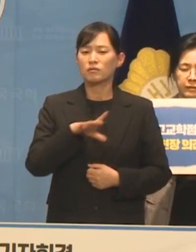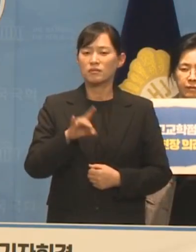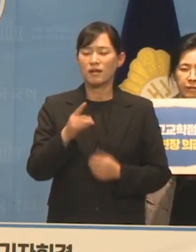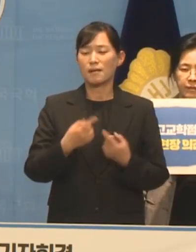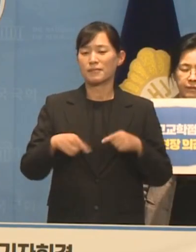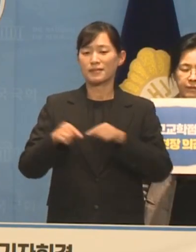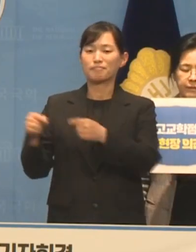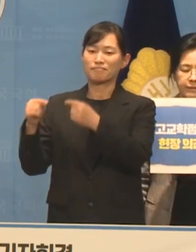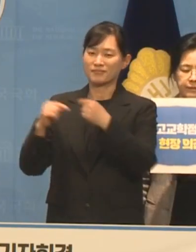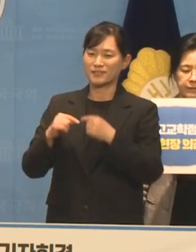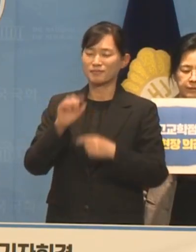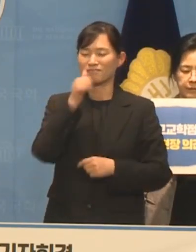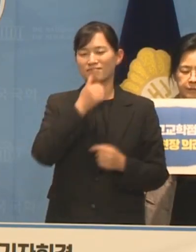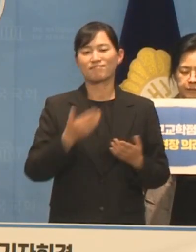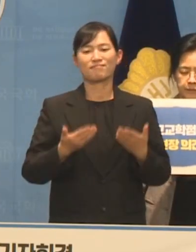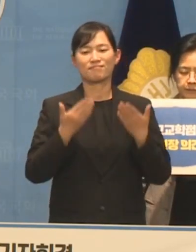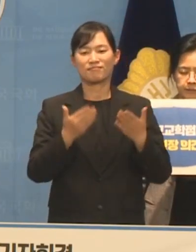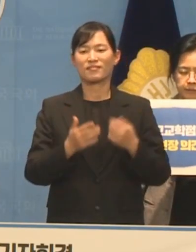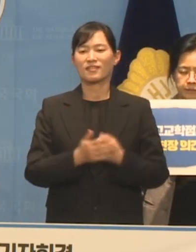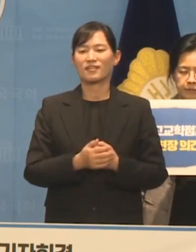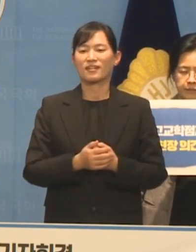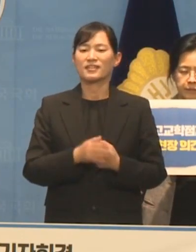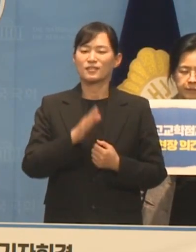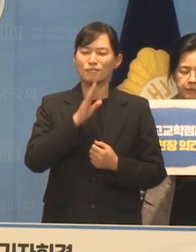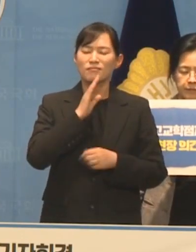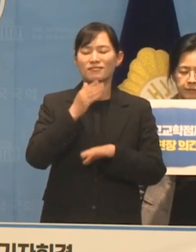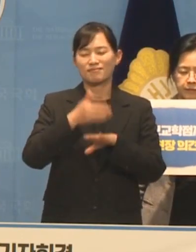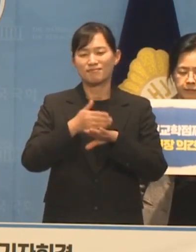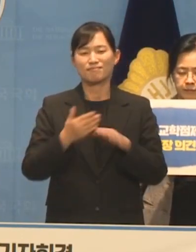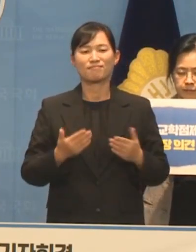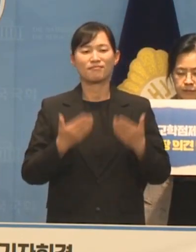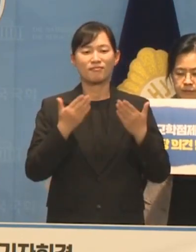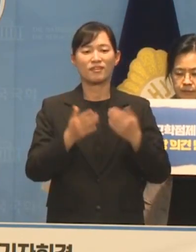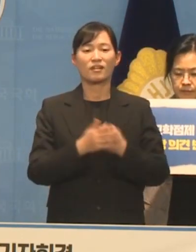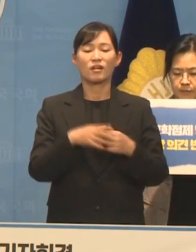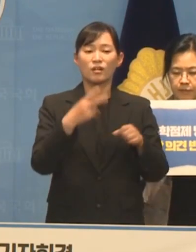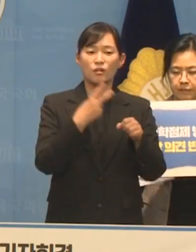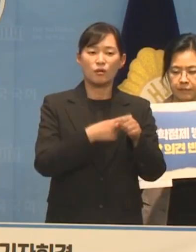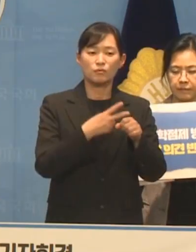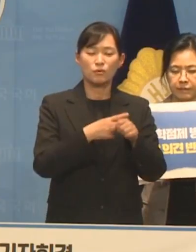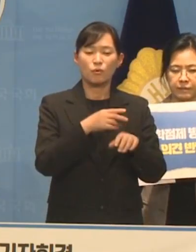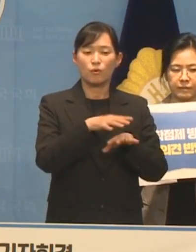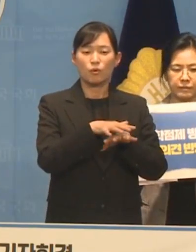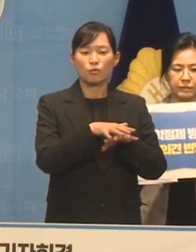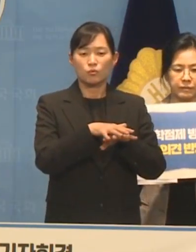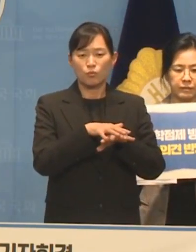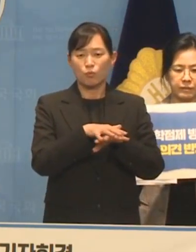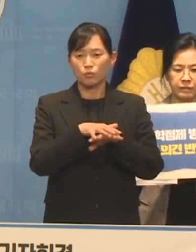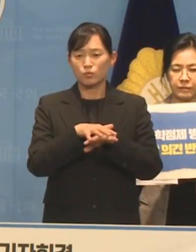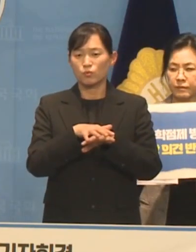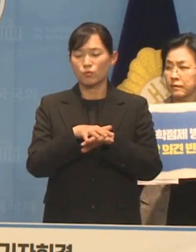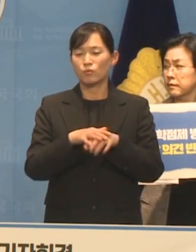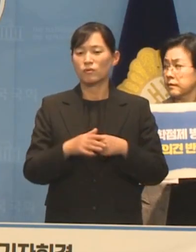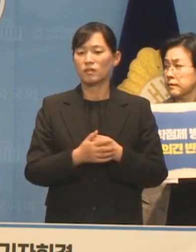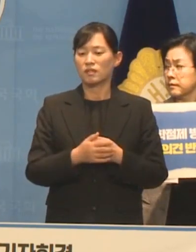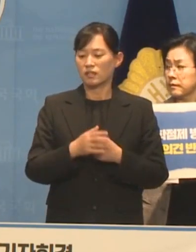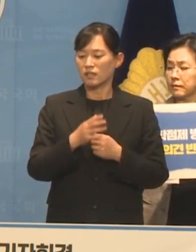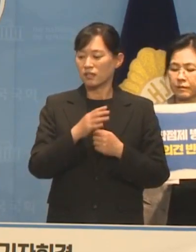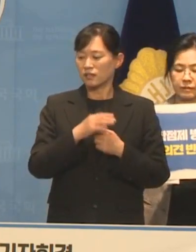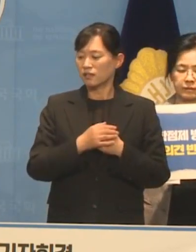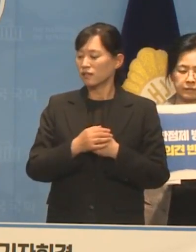함께해 주신 분들을 소개하겠습니다. 진심으로 감사드립니다. 교사노조연맹 이보미 위원장님,